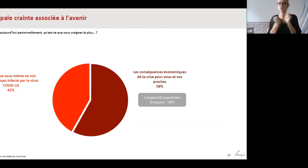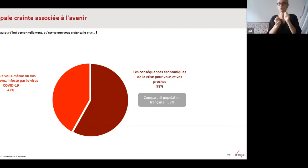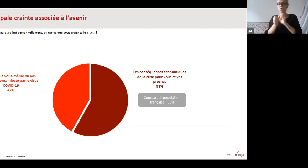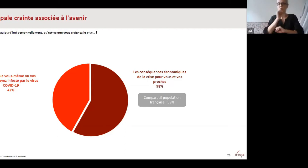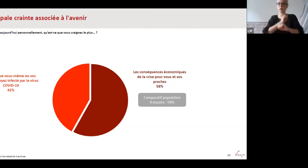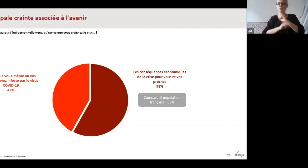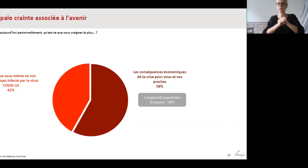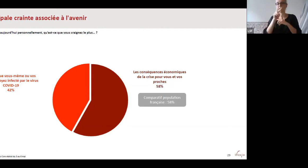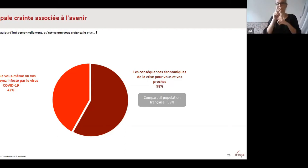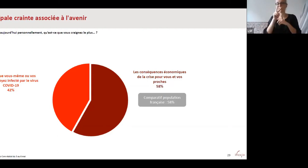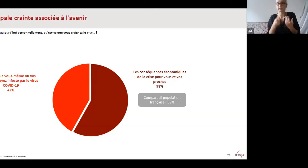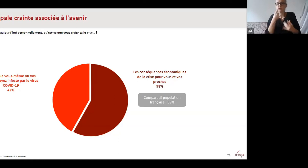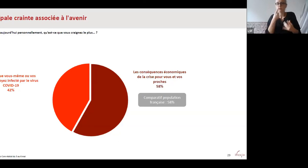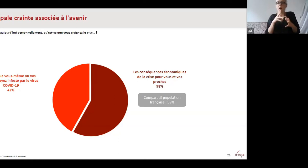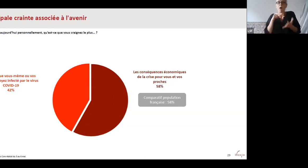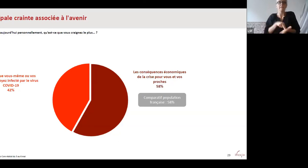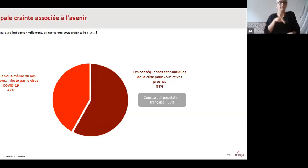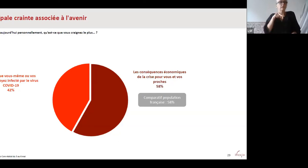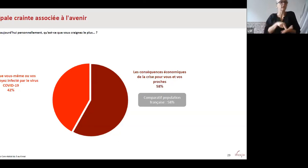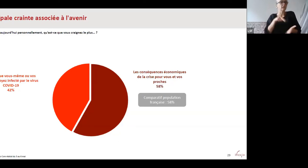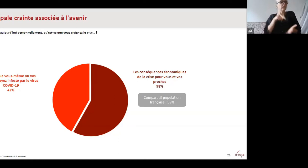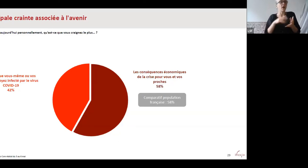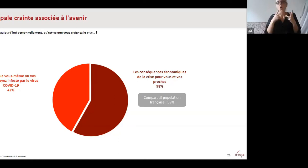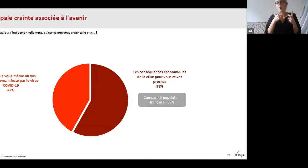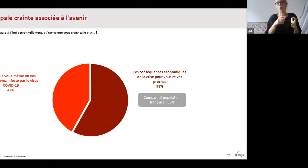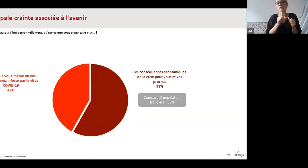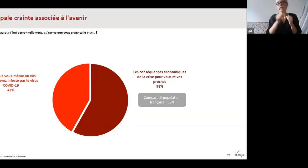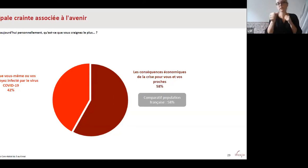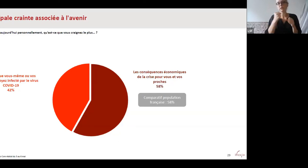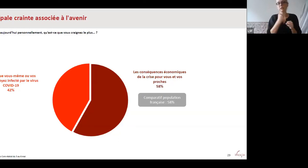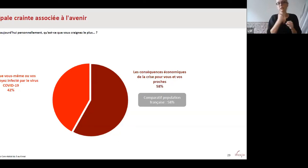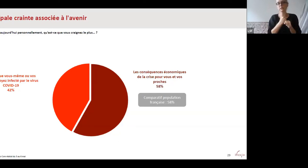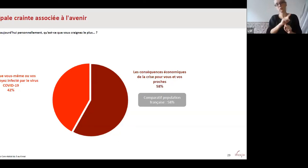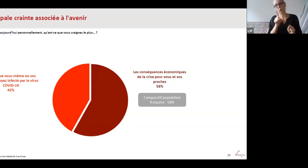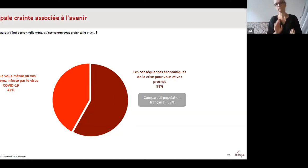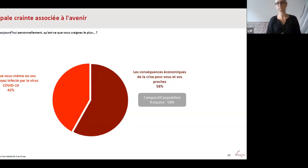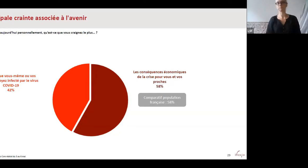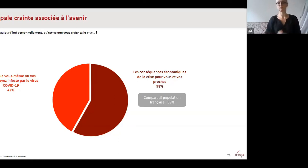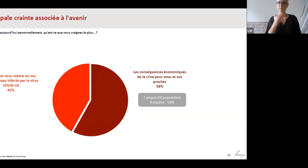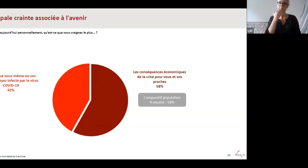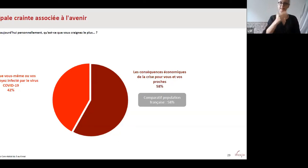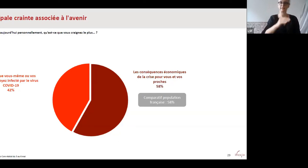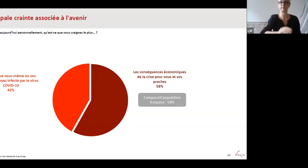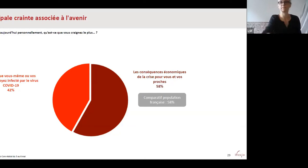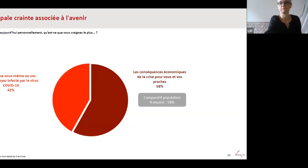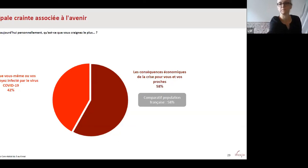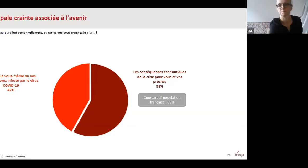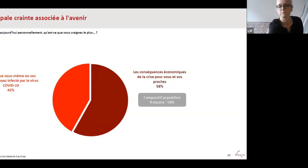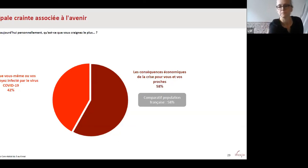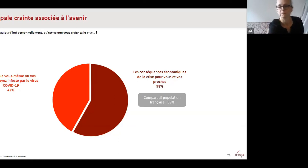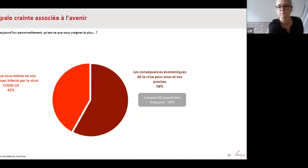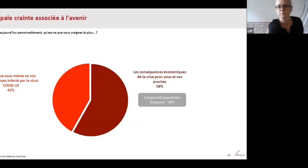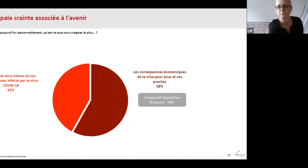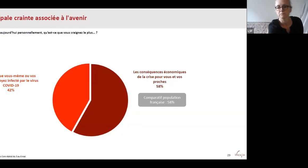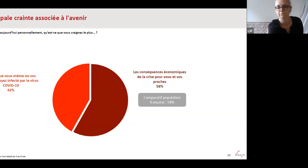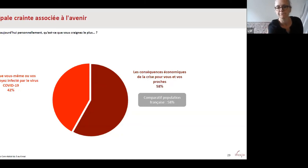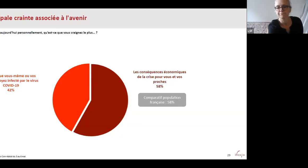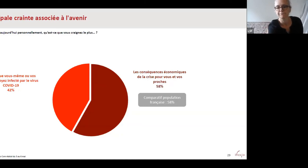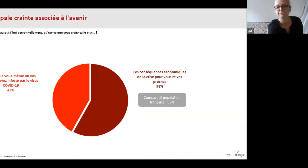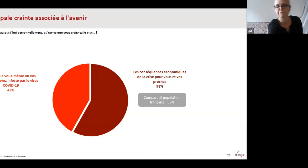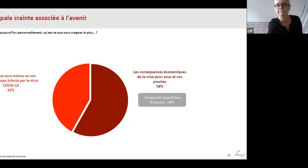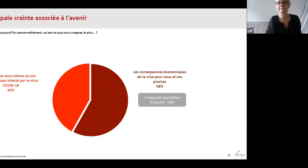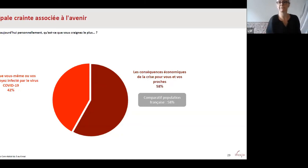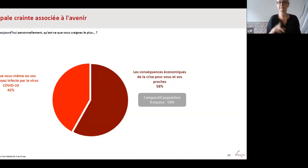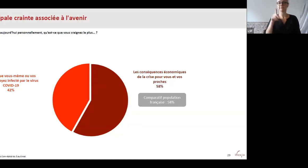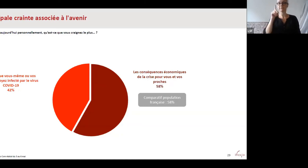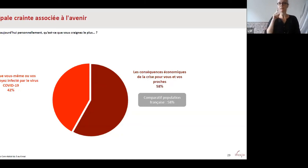délectation dans un télétravail. Je vous remercie. Merci beaucoup Frédéric pour cette première présentation avec